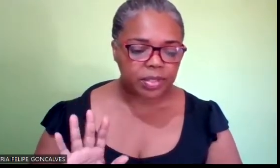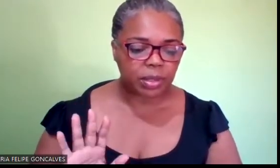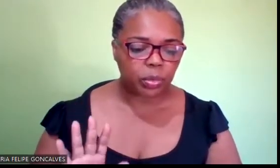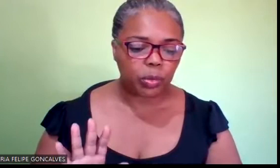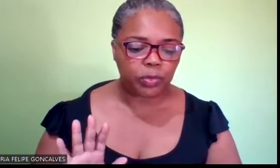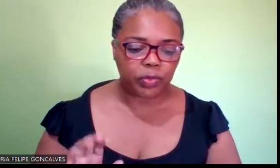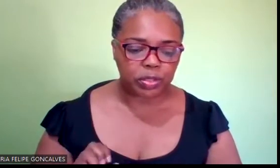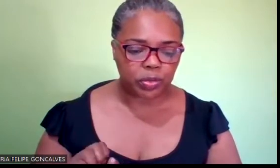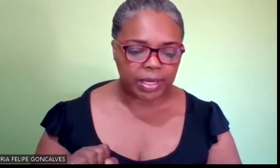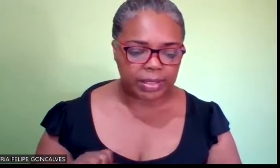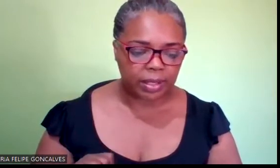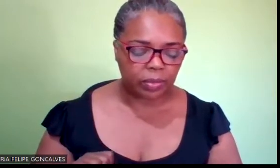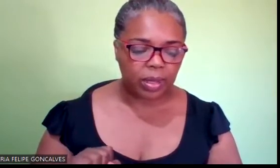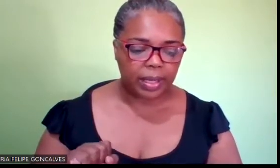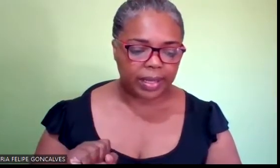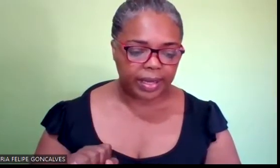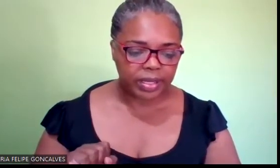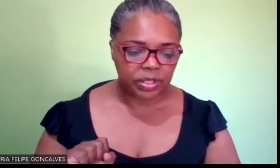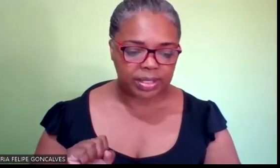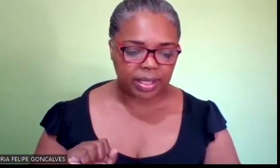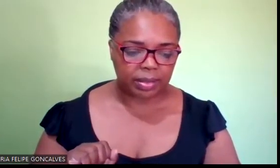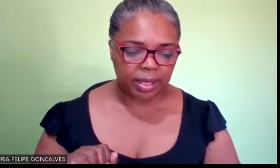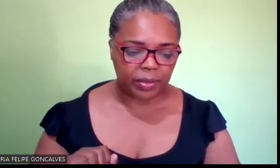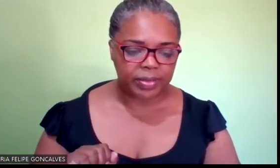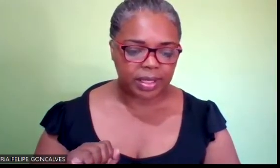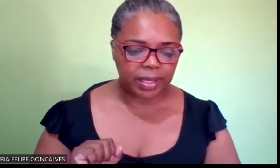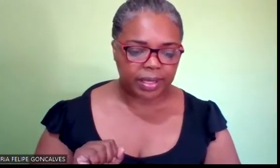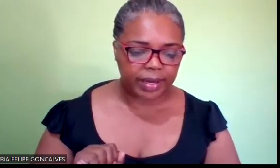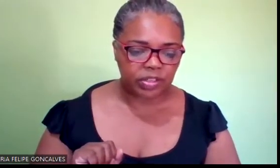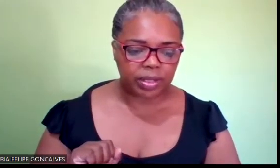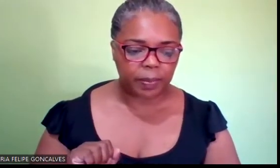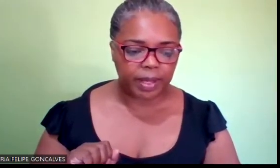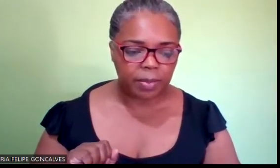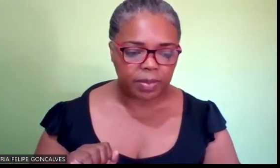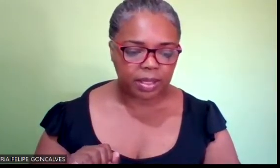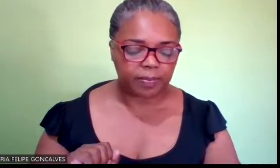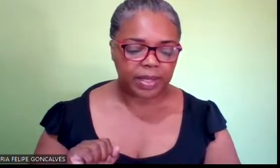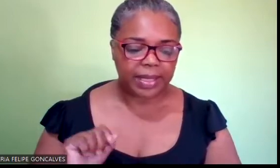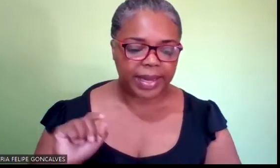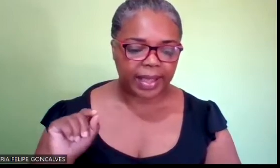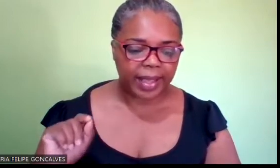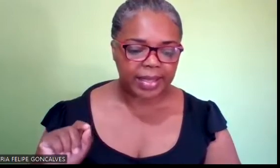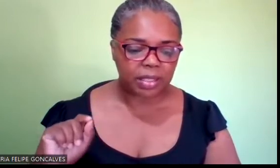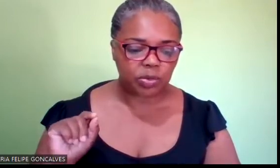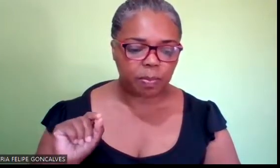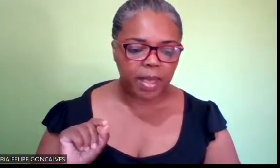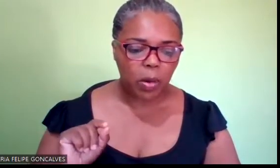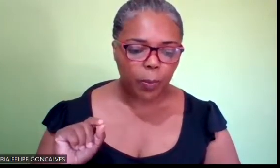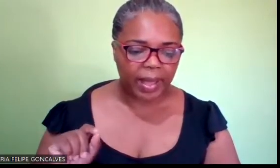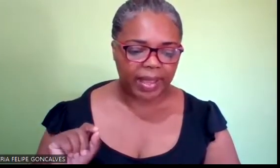se turbe o vosso coração. Credes em Deus, crede também em mim. Na casa de meu pai